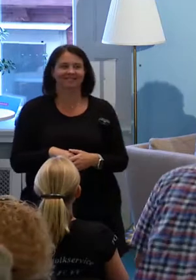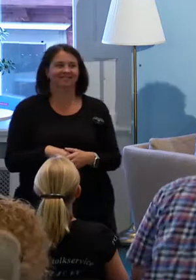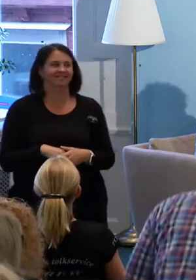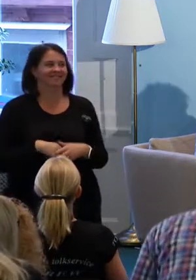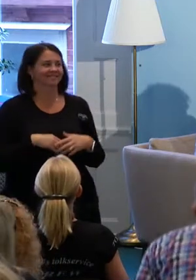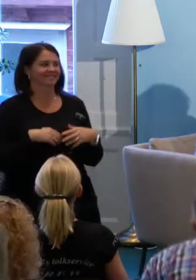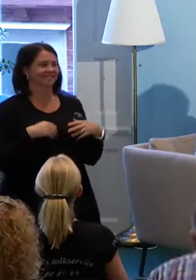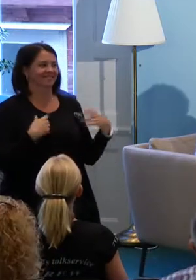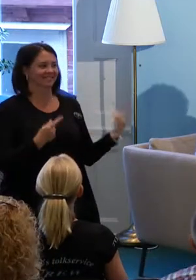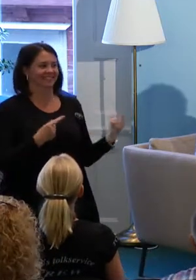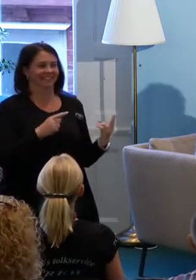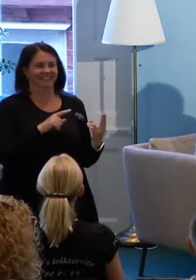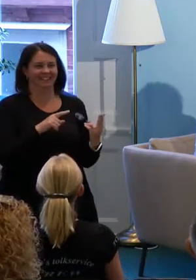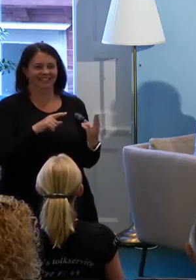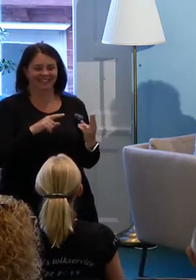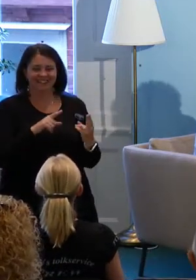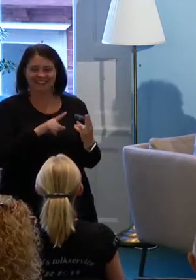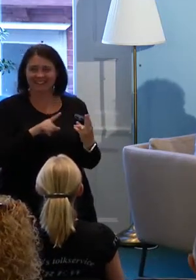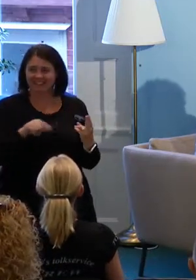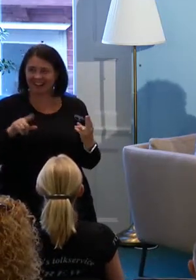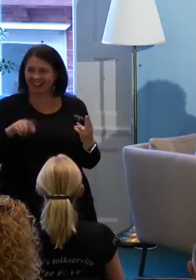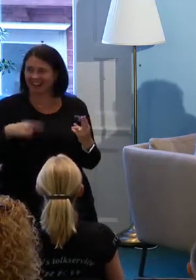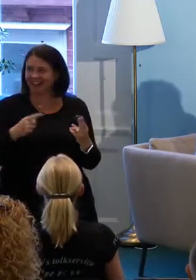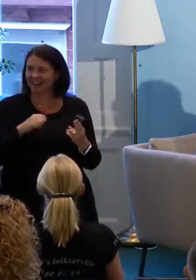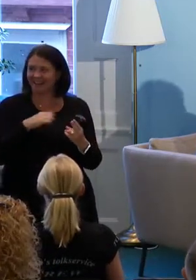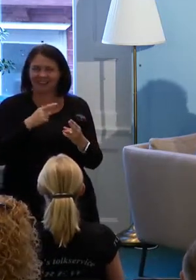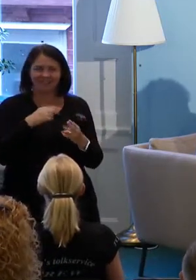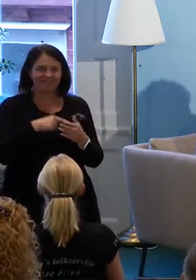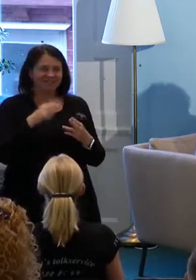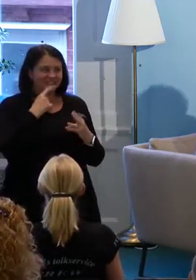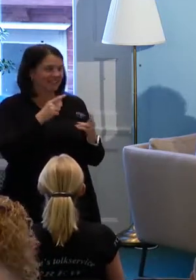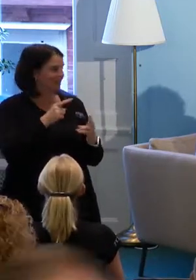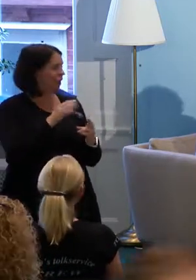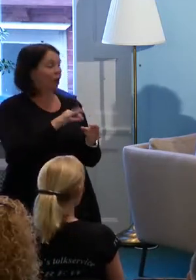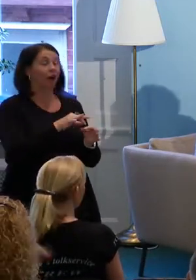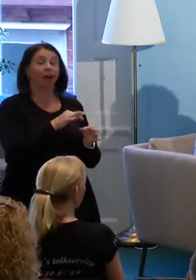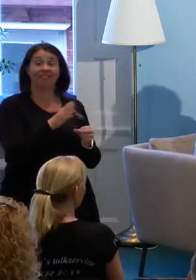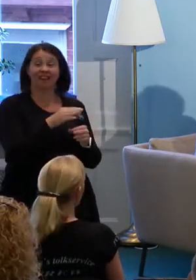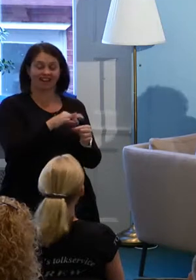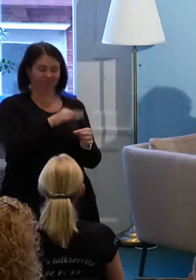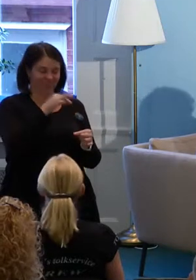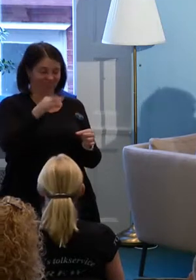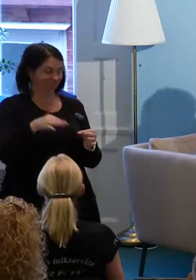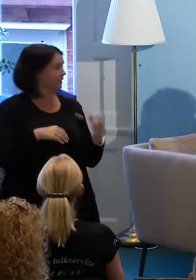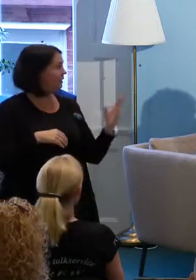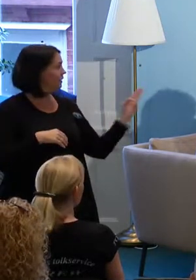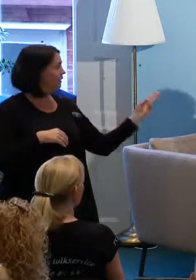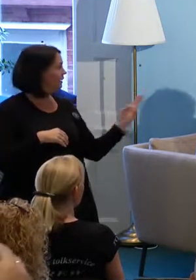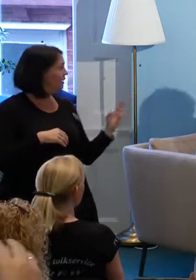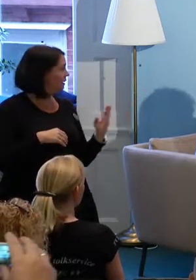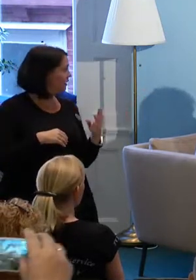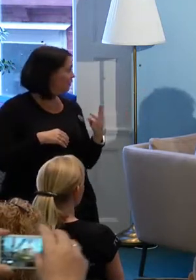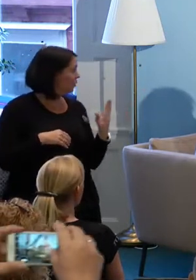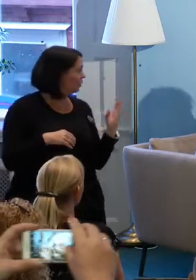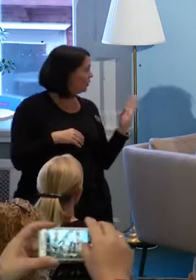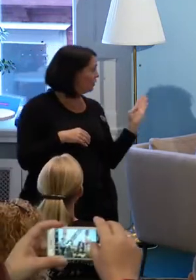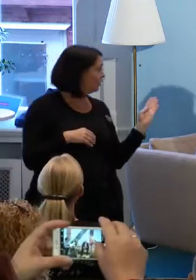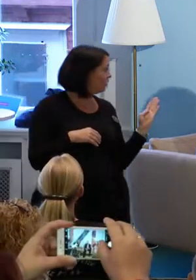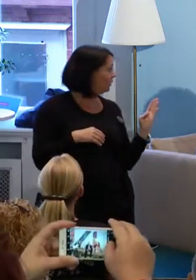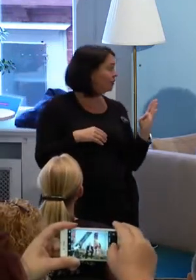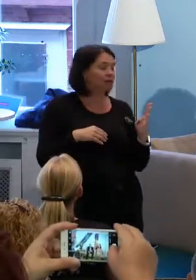får man ju säga. Jag slår till på en sån här. Ja. Glöm inte att ta ur flaggan bara, så i alla fall så... Det är bara i Amerika, det är Danish Petro